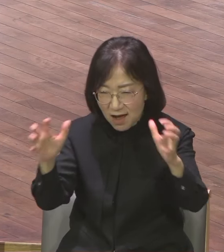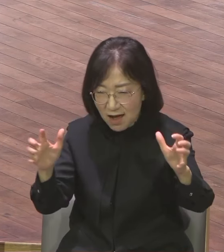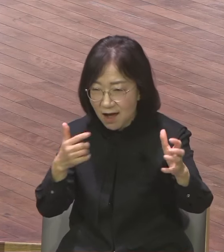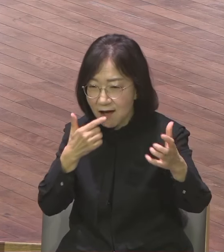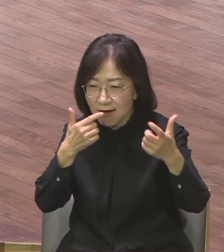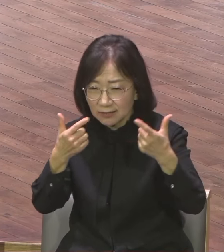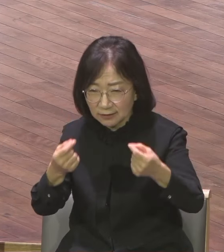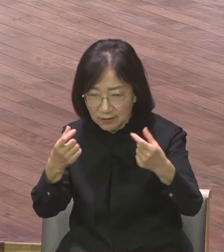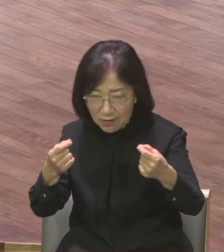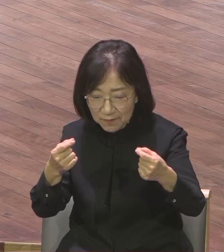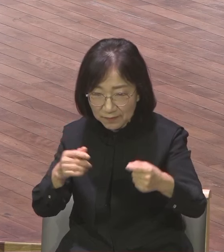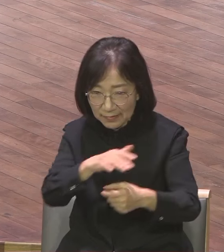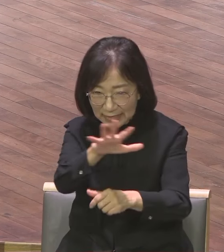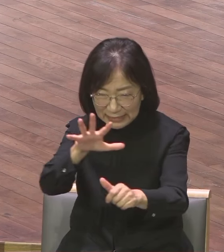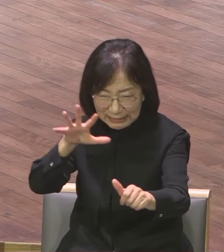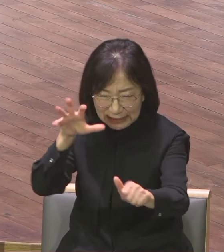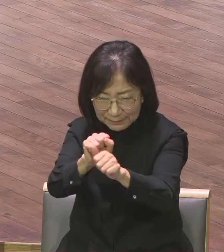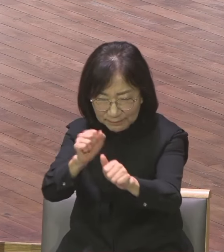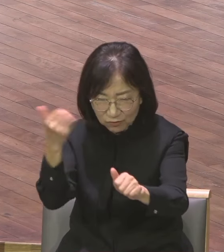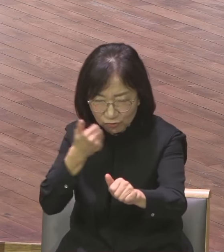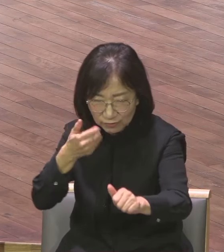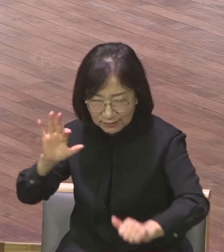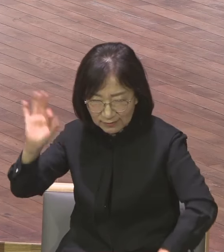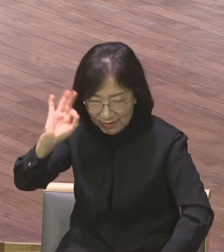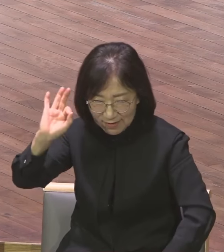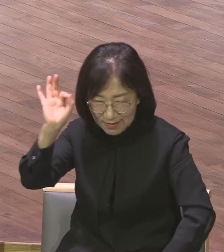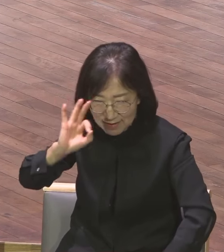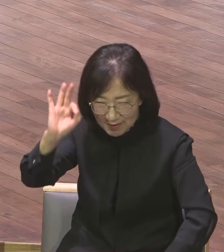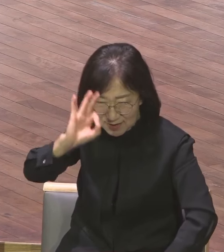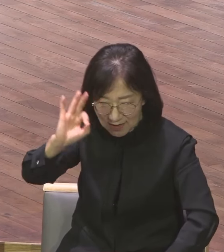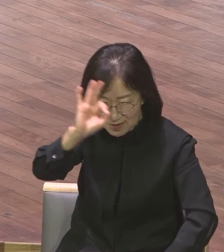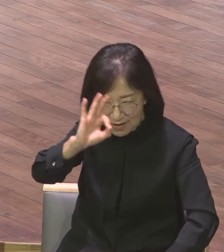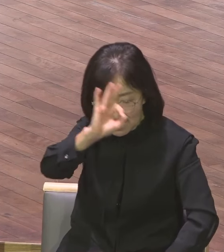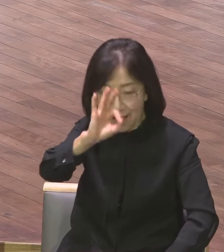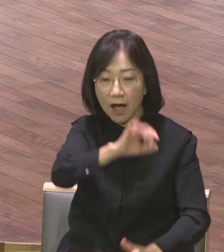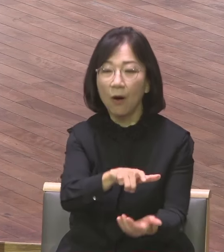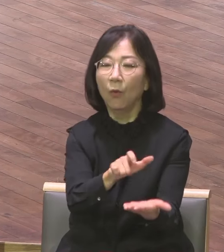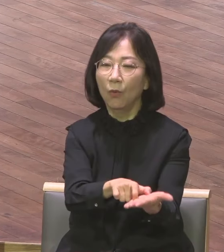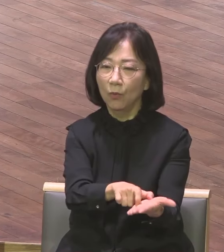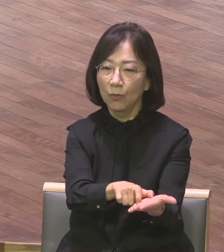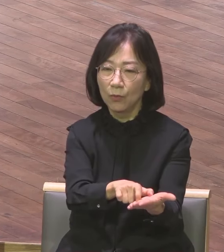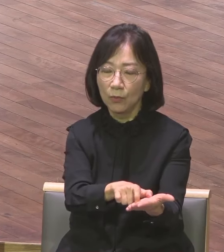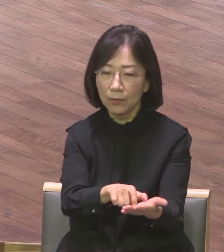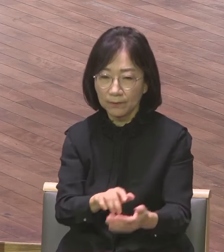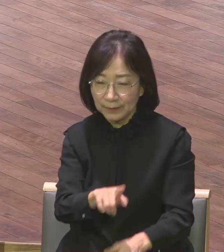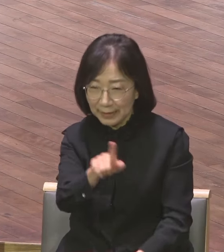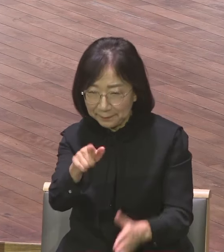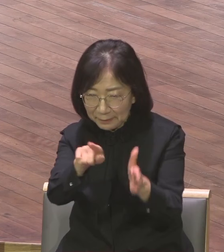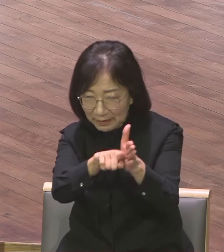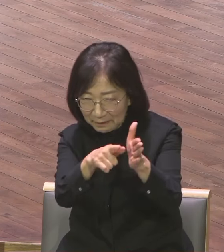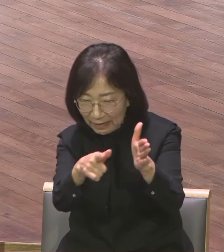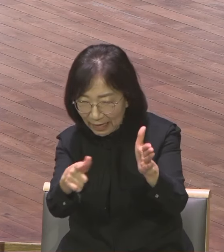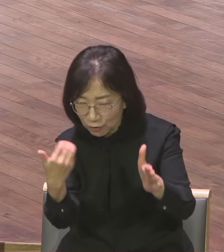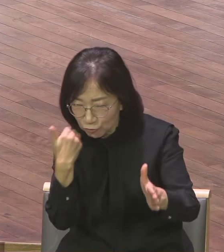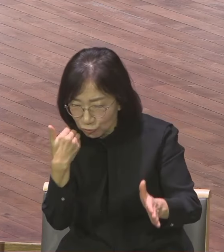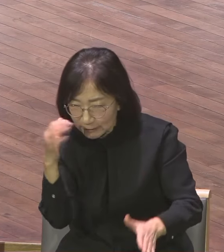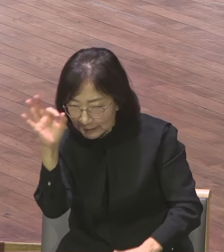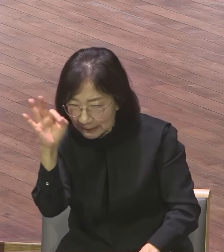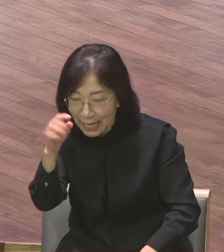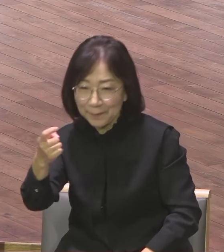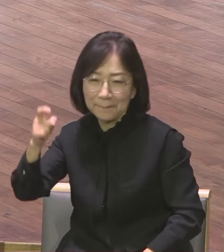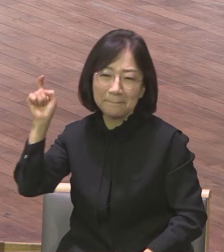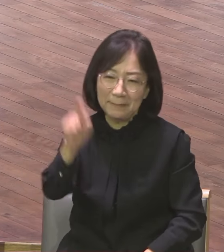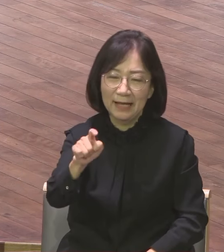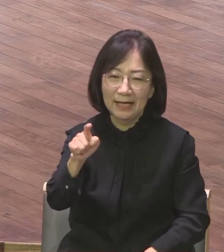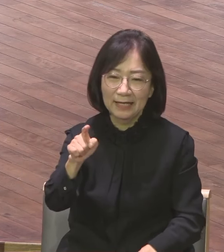두루 다니면서 삼킬 자를 찾나니 그랬어. 삼킬 자를 흔들리는 것, 믿음